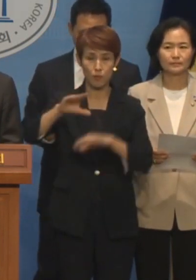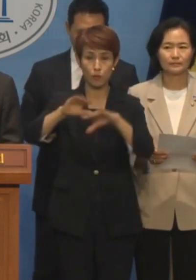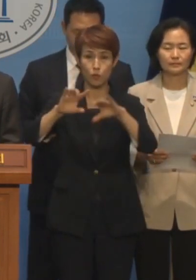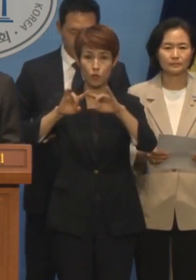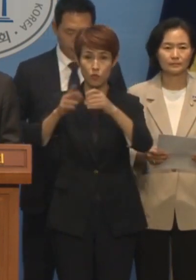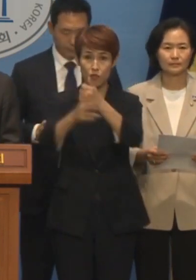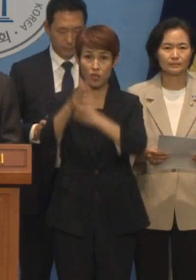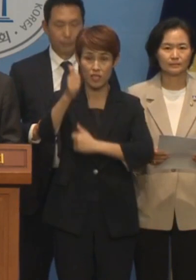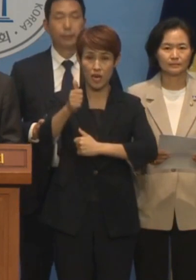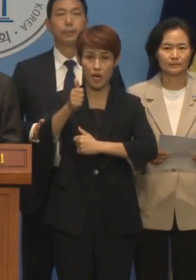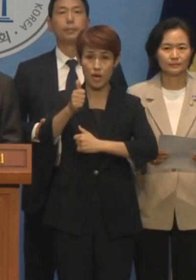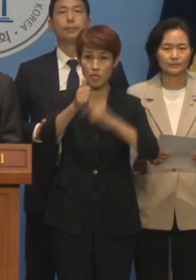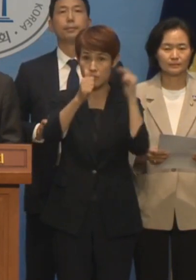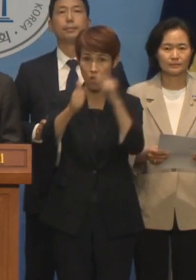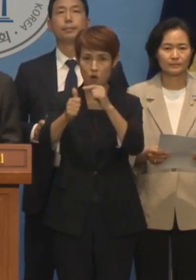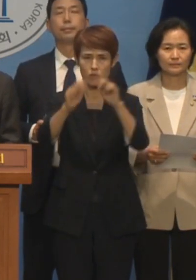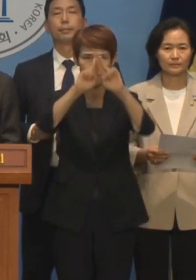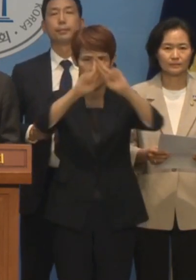지명을 철회하라.